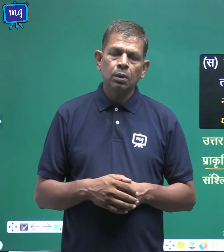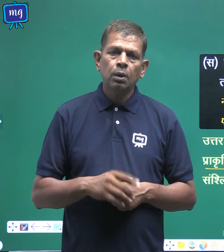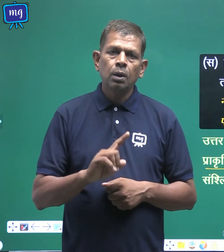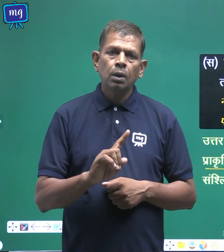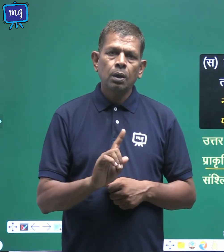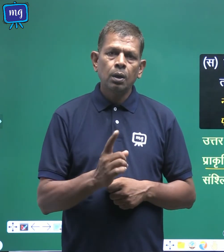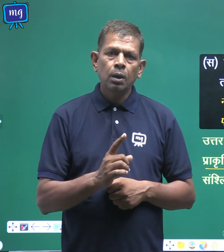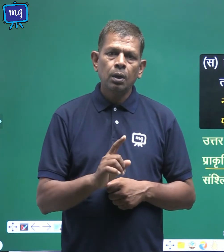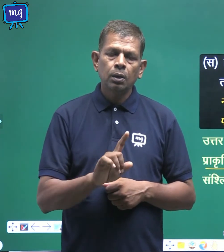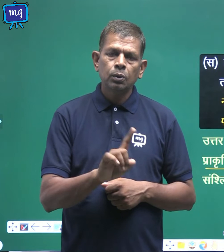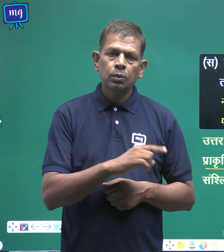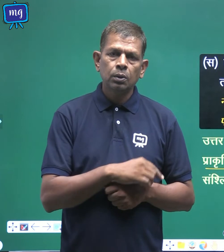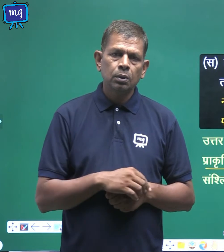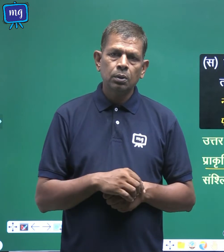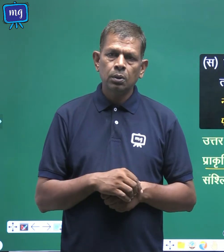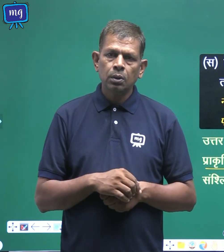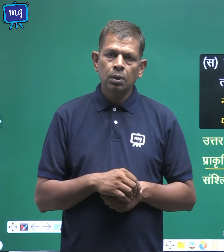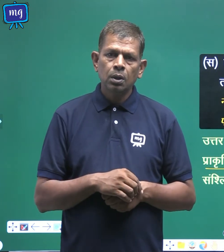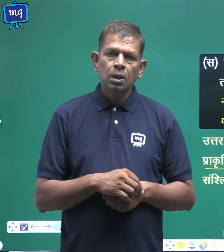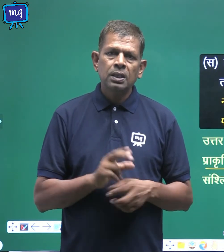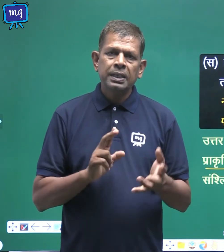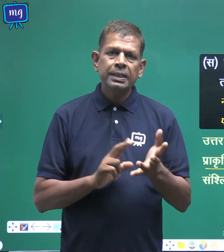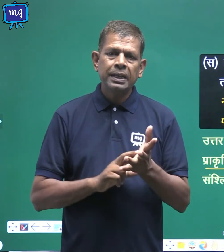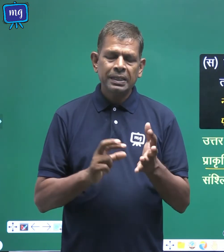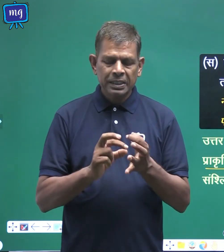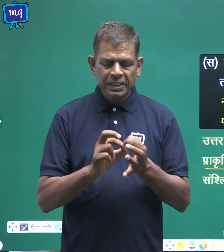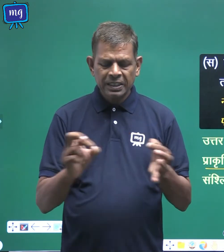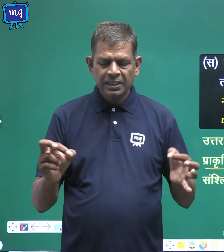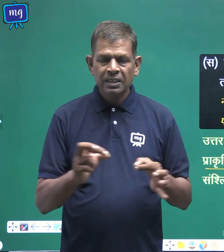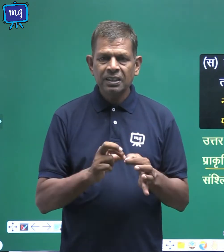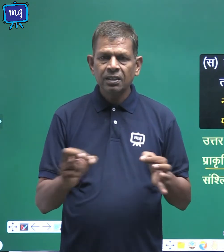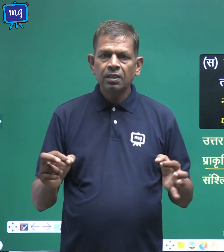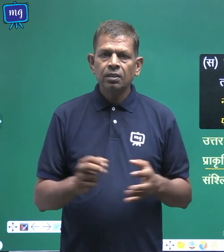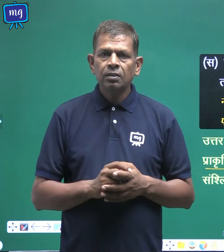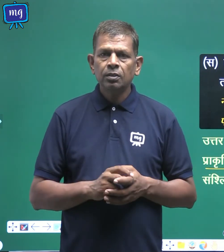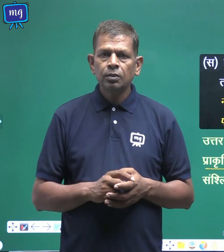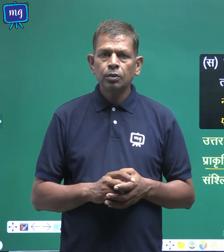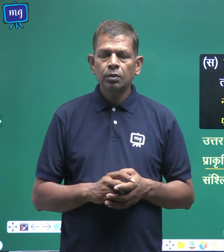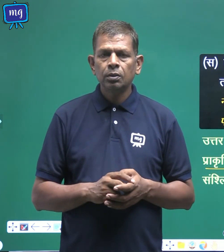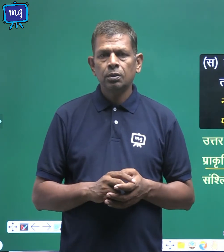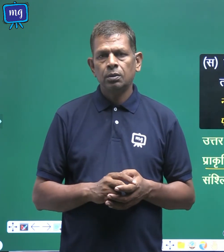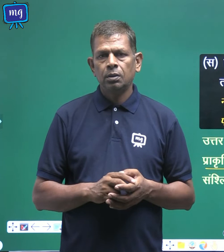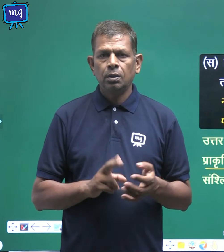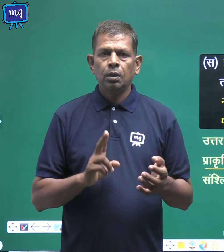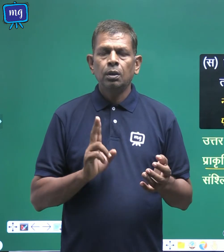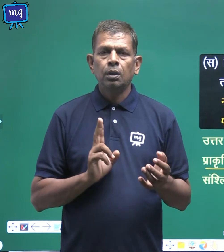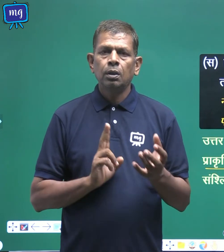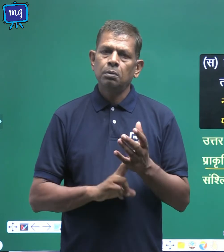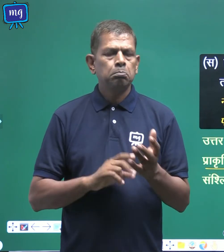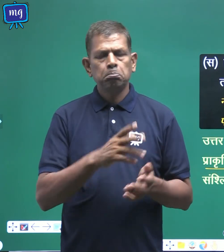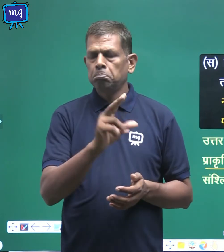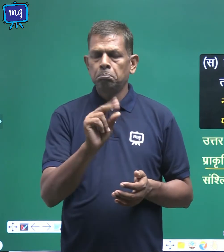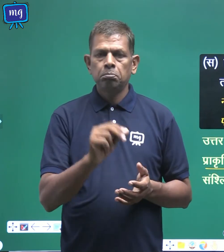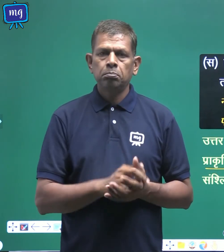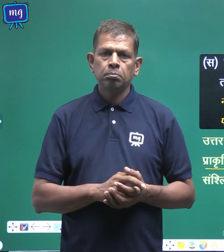पहला तंतु है नायलॉन। नायलॉन प्राकृतिक तंतु नहीं है।